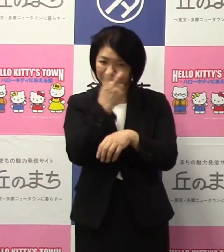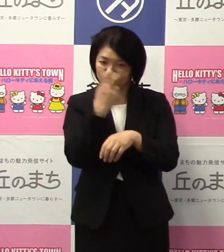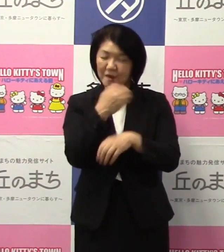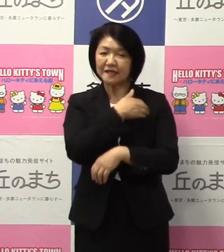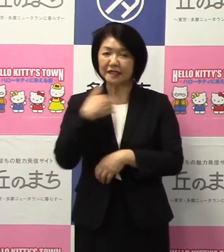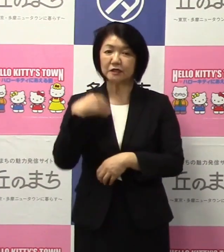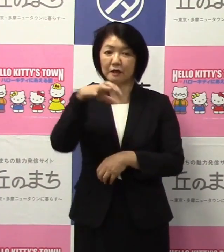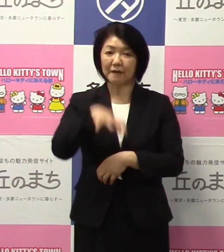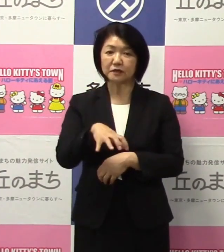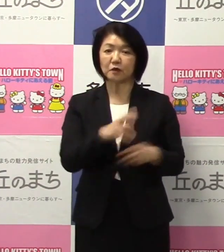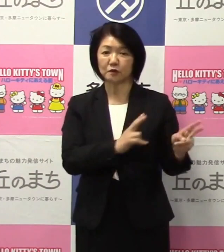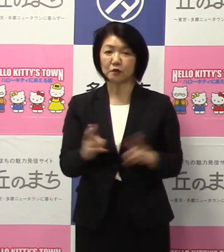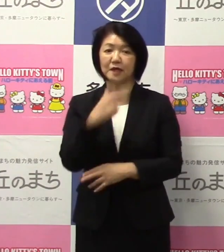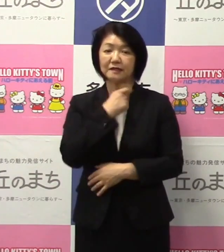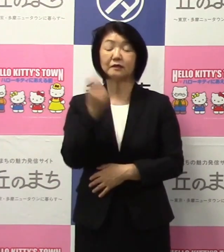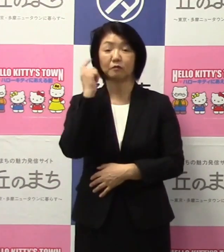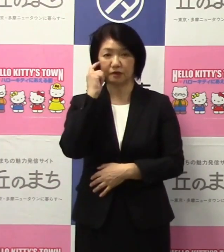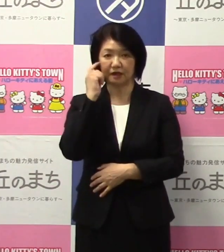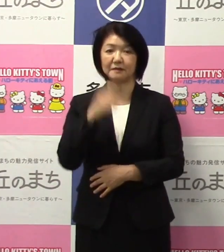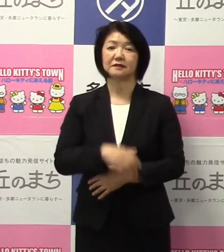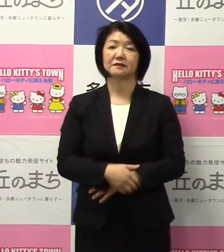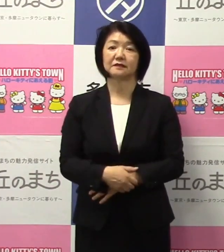えています。